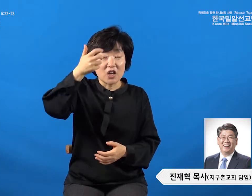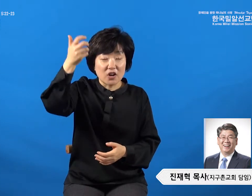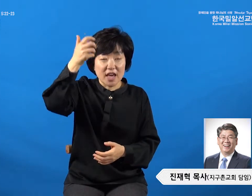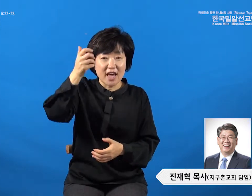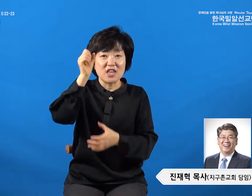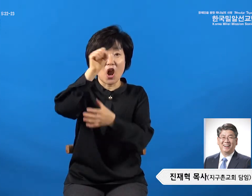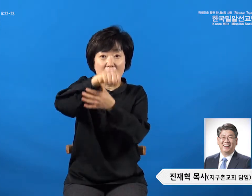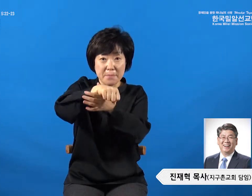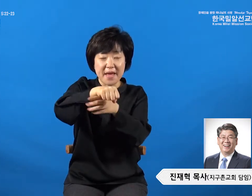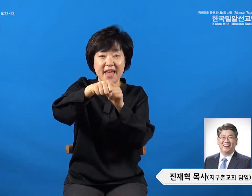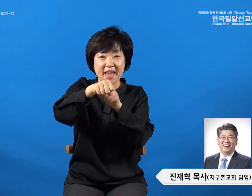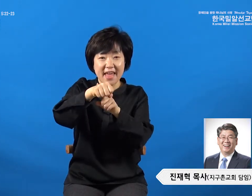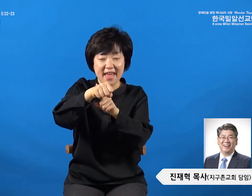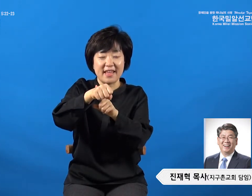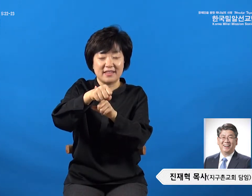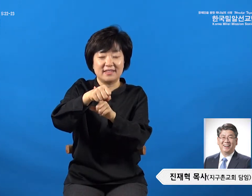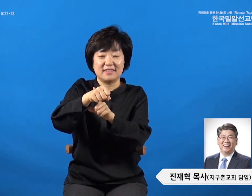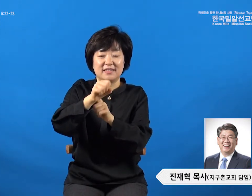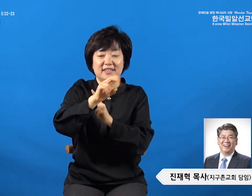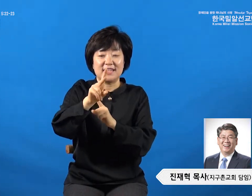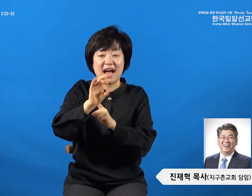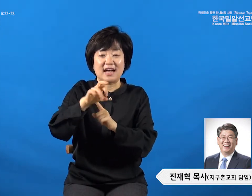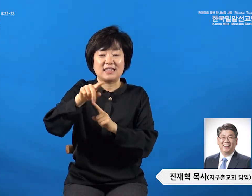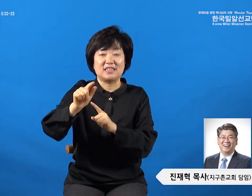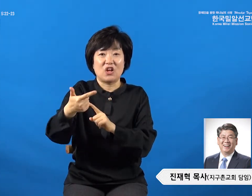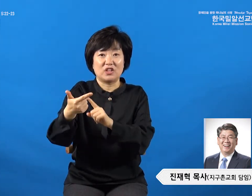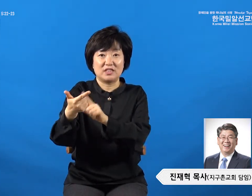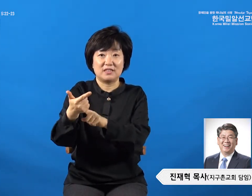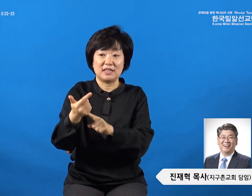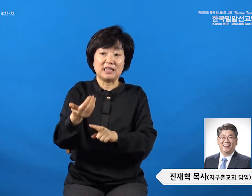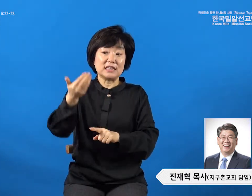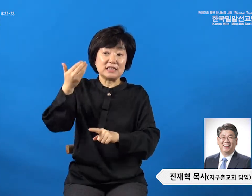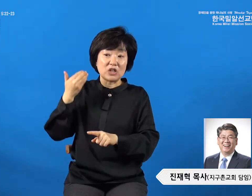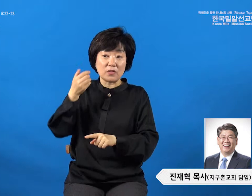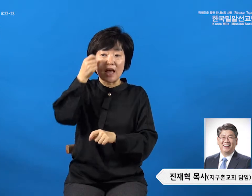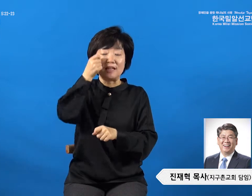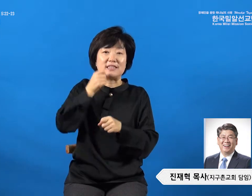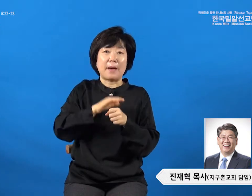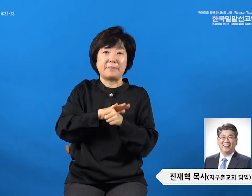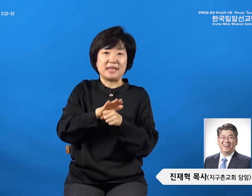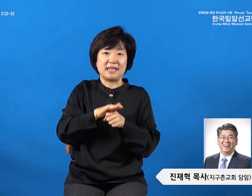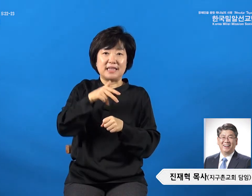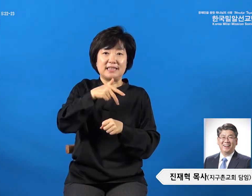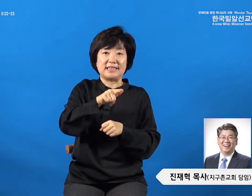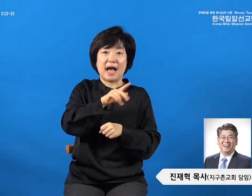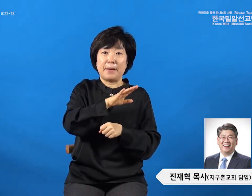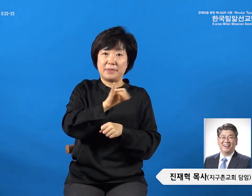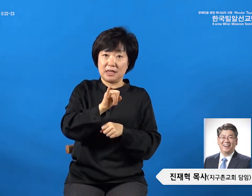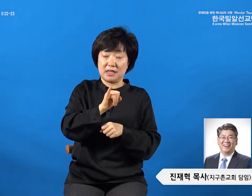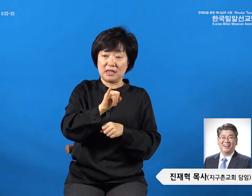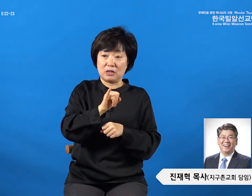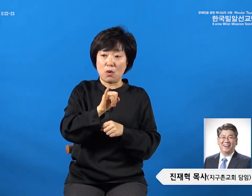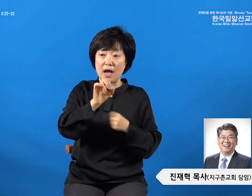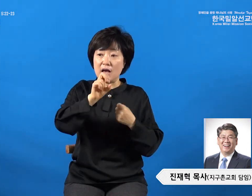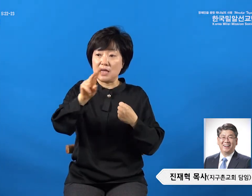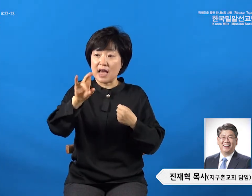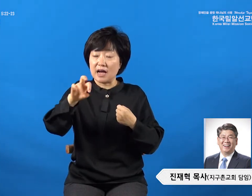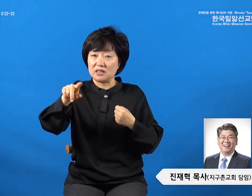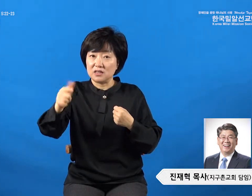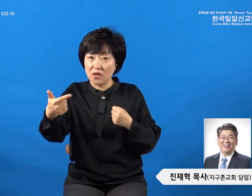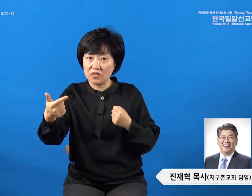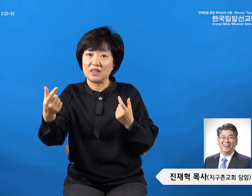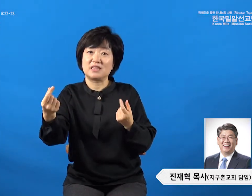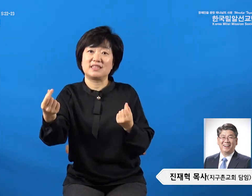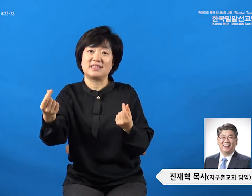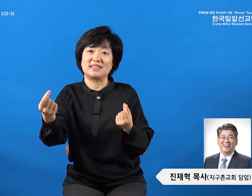이 성령의 열매 양선은 전에 우리가 함께 나눴던 자비, 이 성령의 열매와 자주